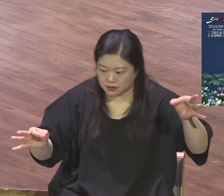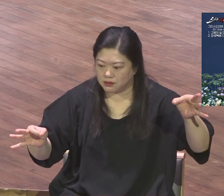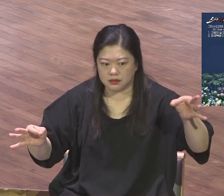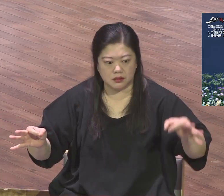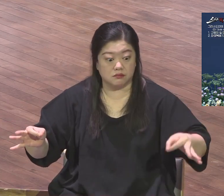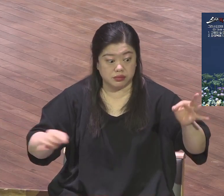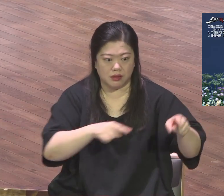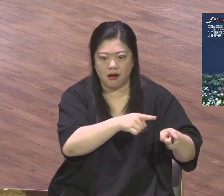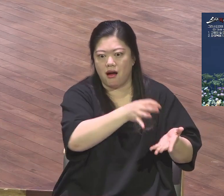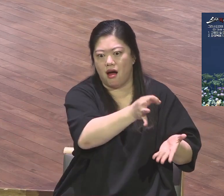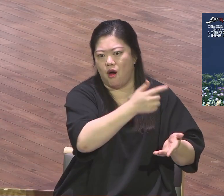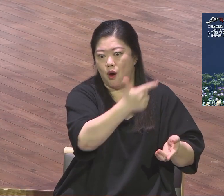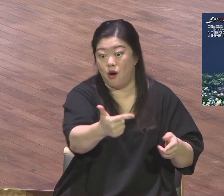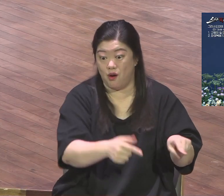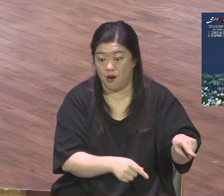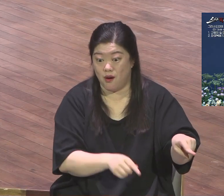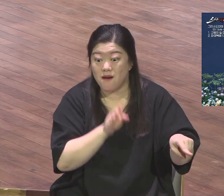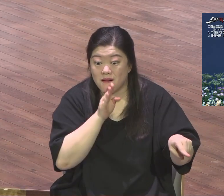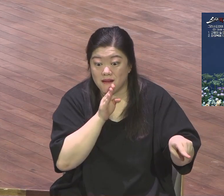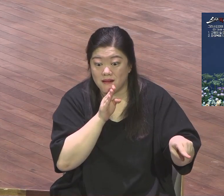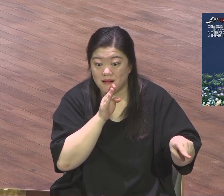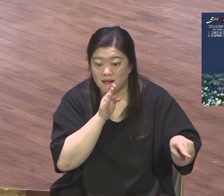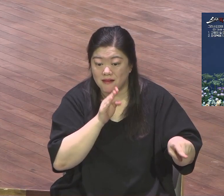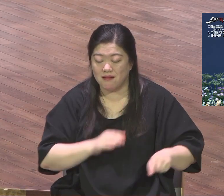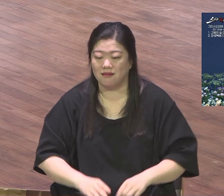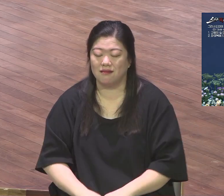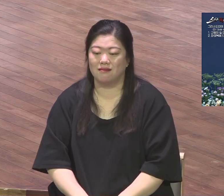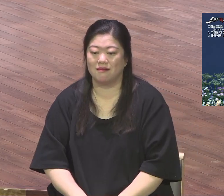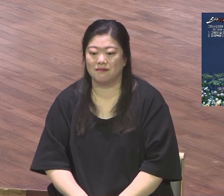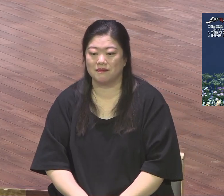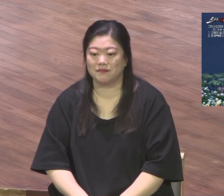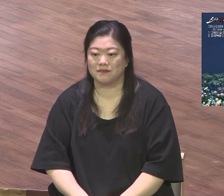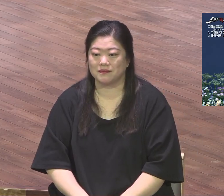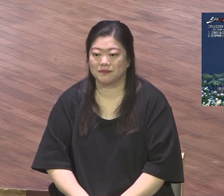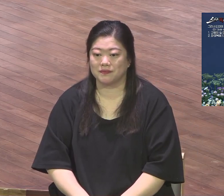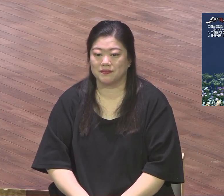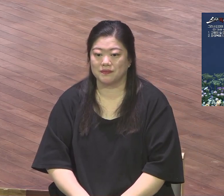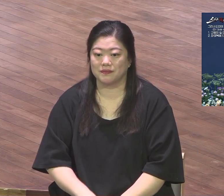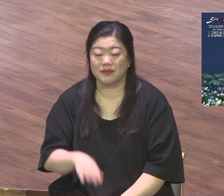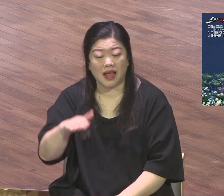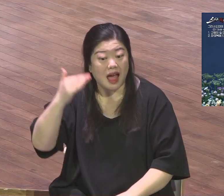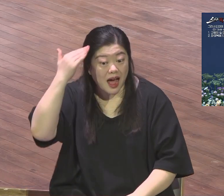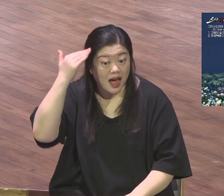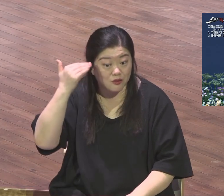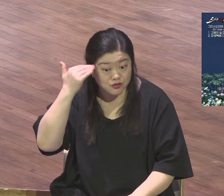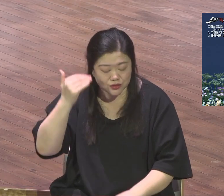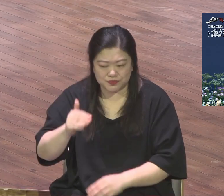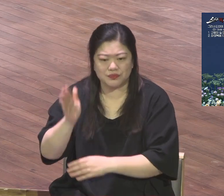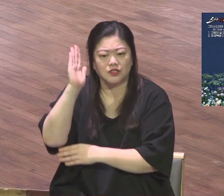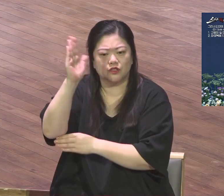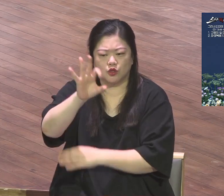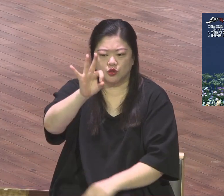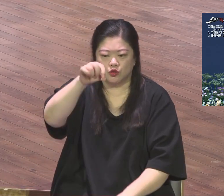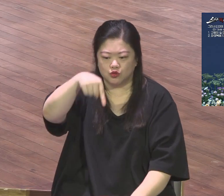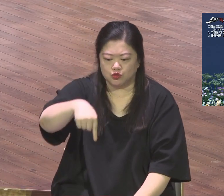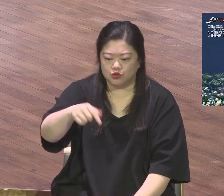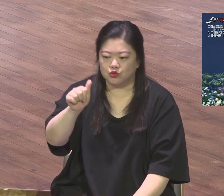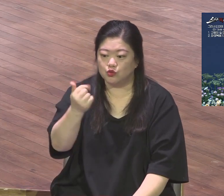여러분, 문학의 어떤 기법상 우화나 비유는 그 상징성